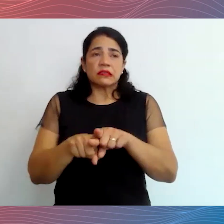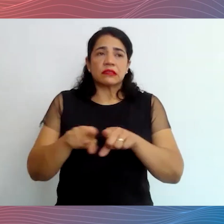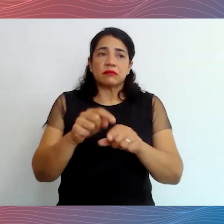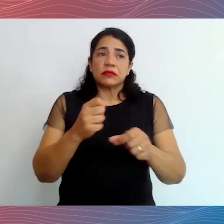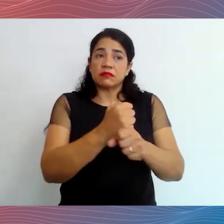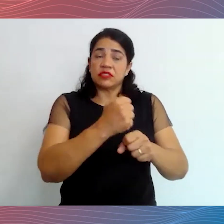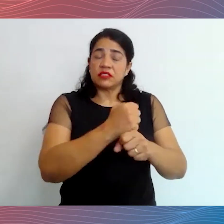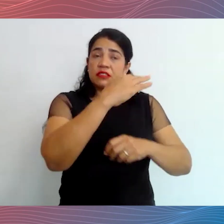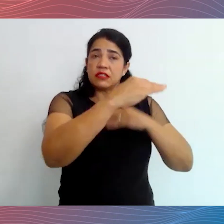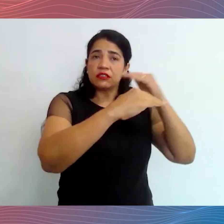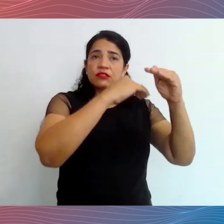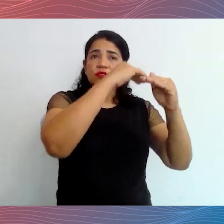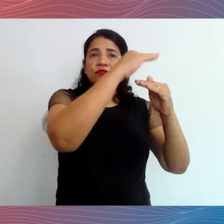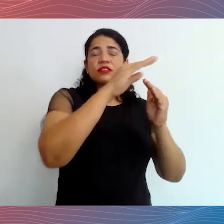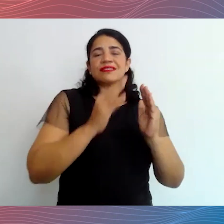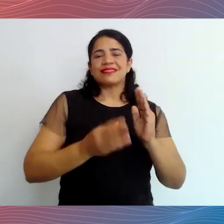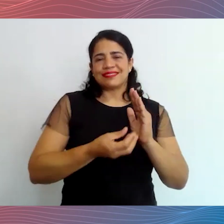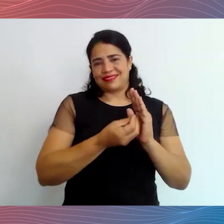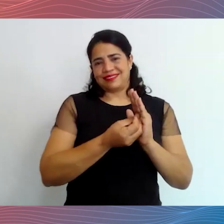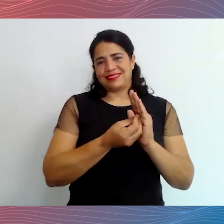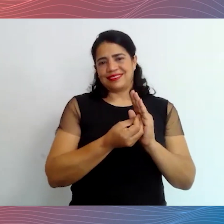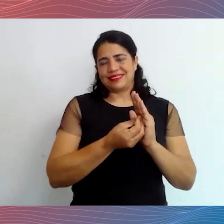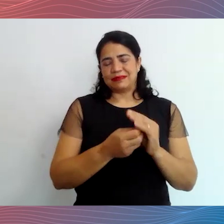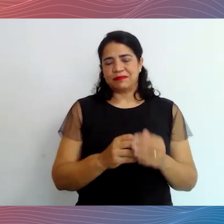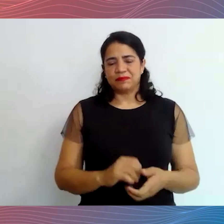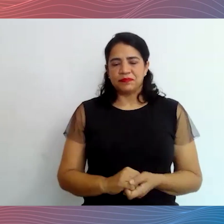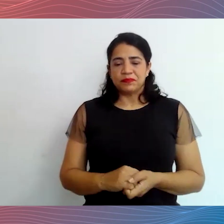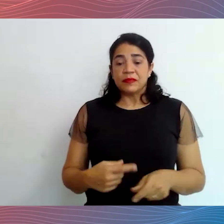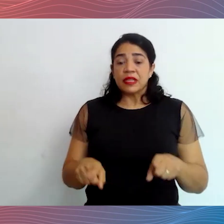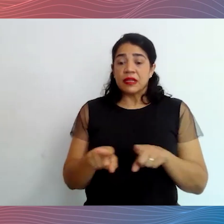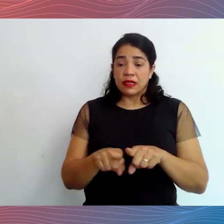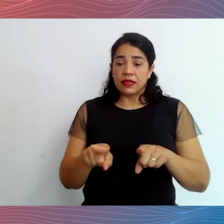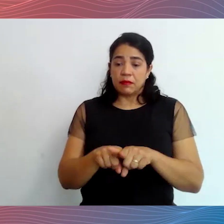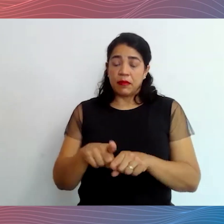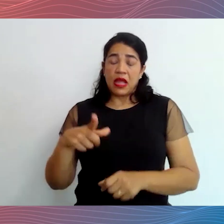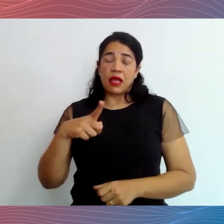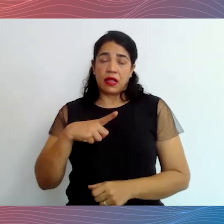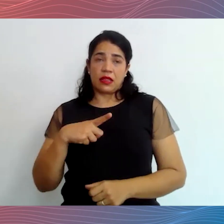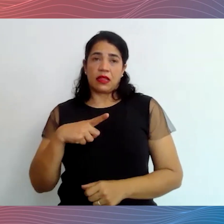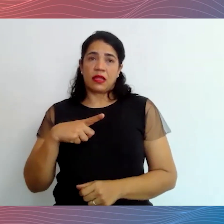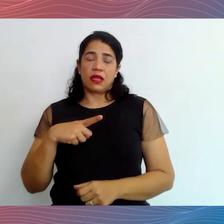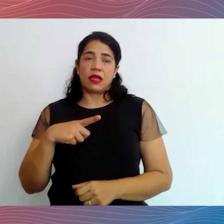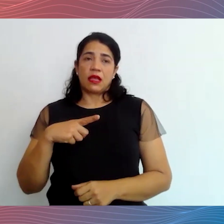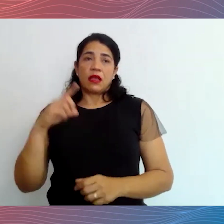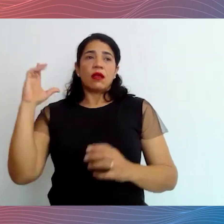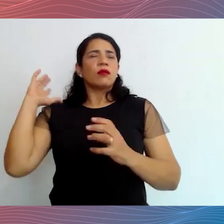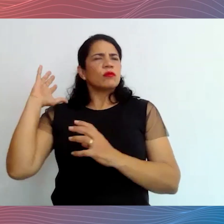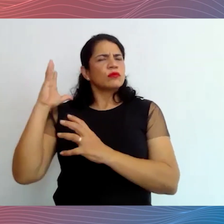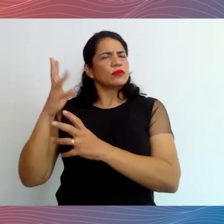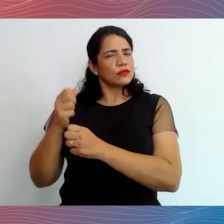da graça também vem outro resultado. O resultado é nós